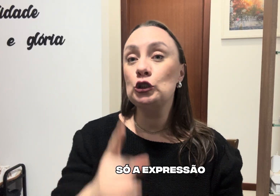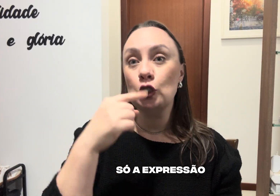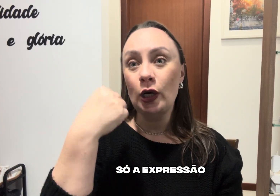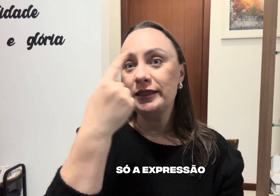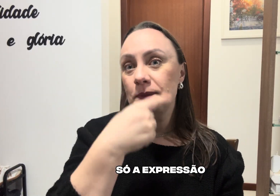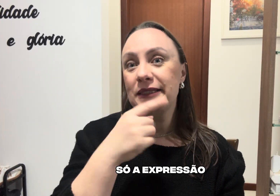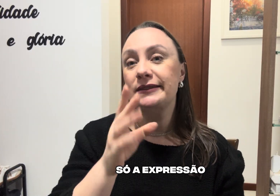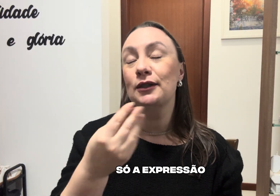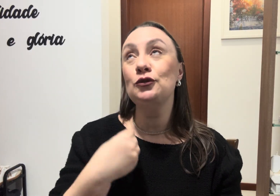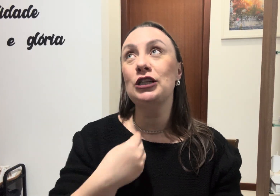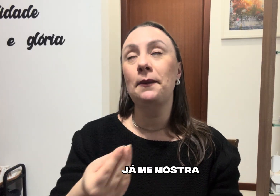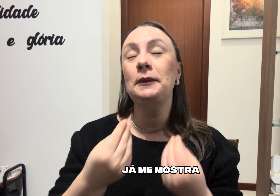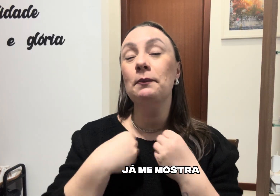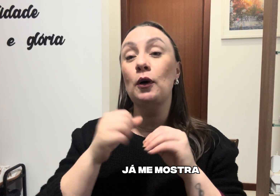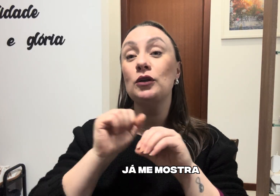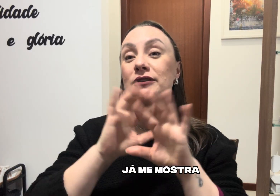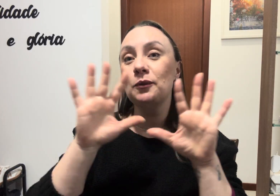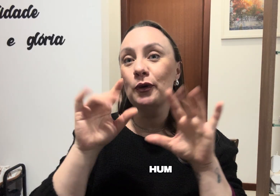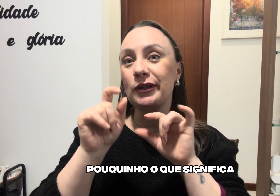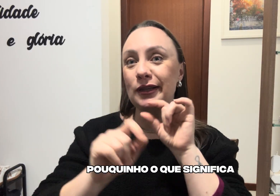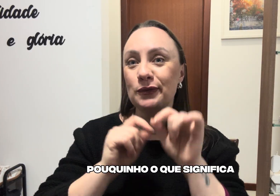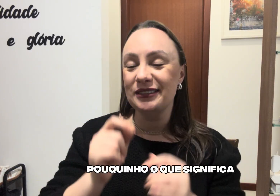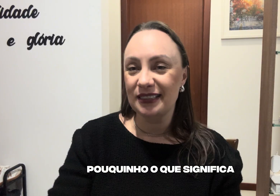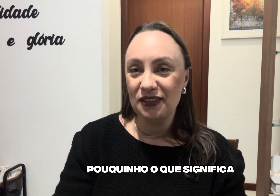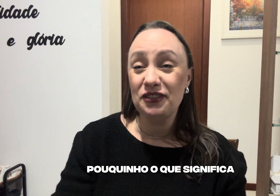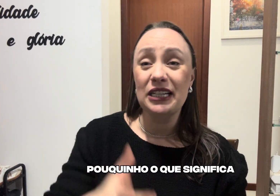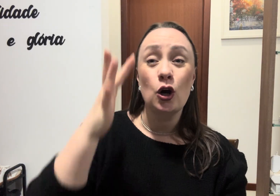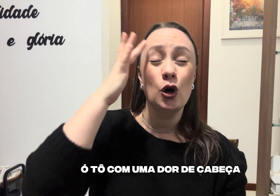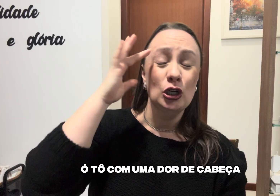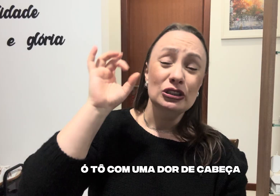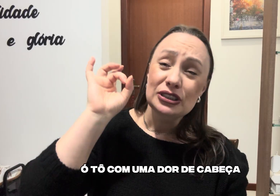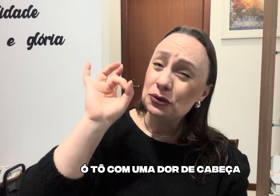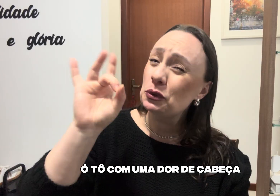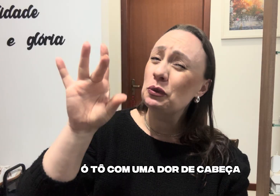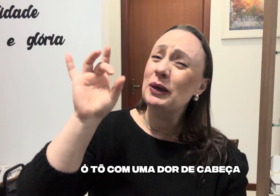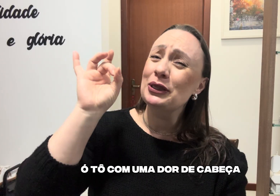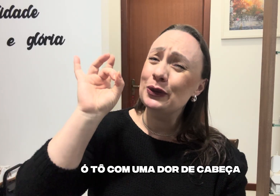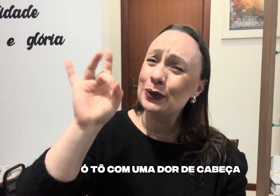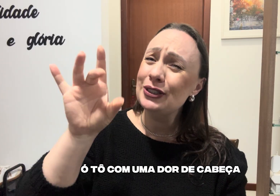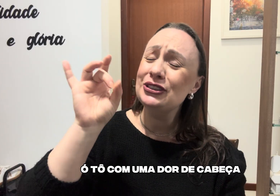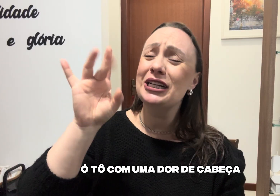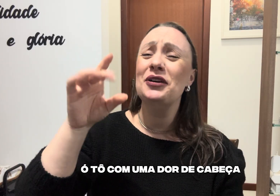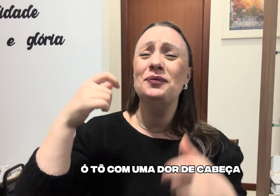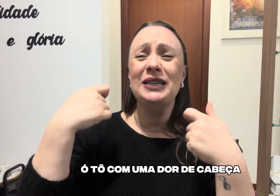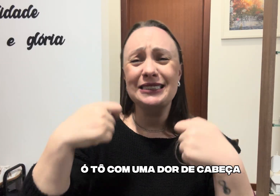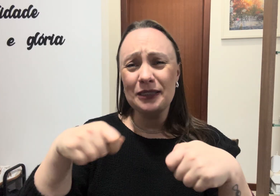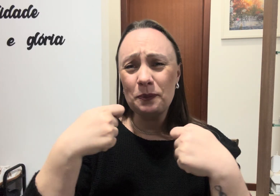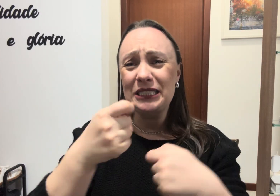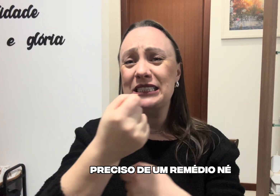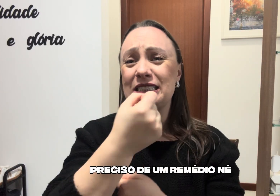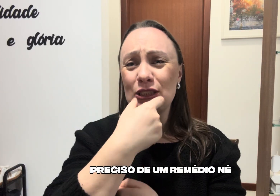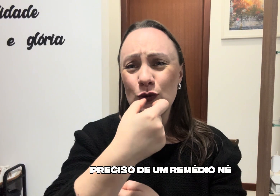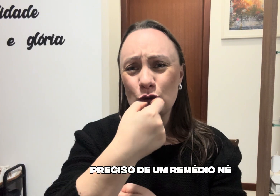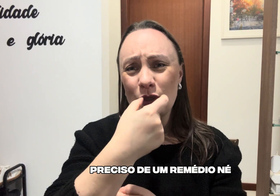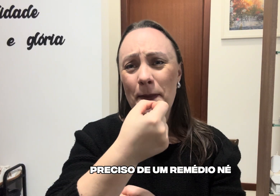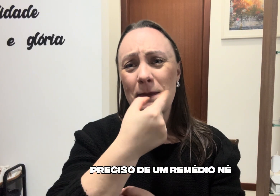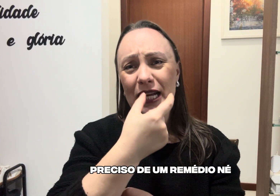Só a expressão já me mostra um pouquinho o que significa, ó. Tô com uma dor de cabeça, preciso de um